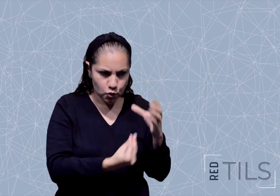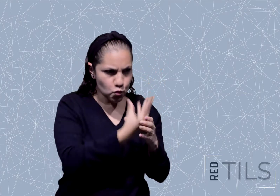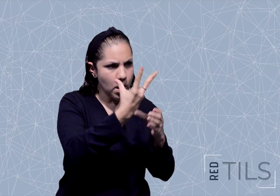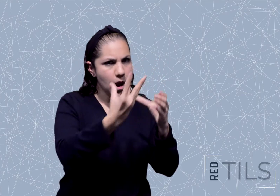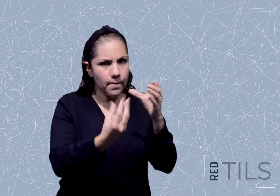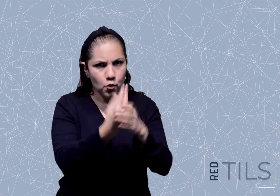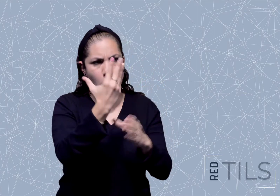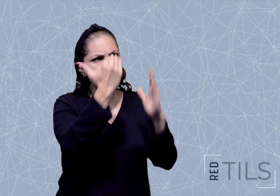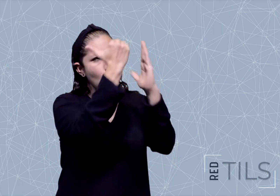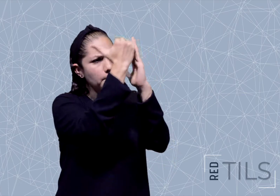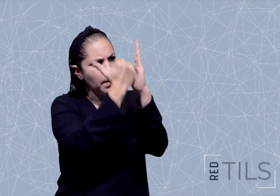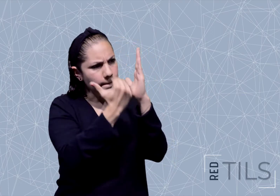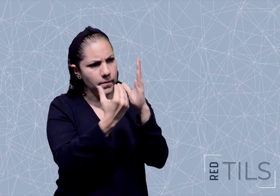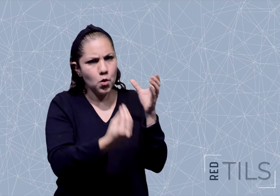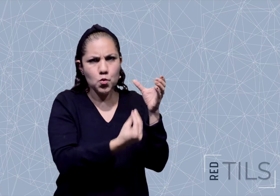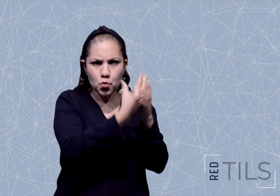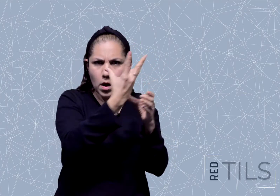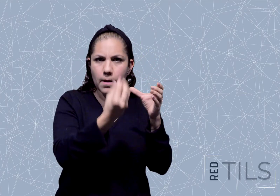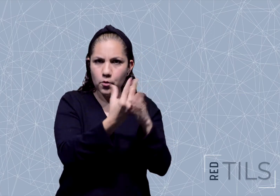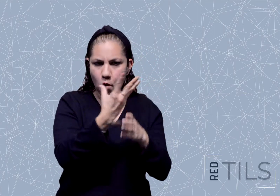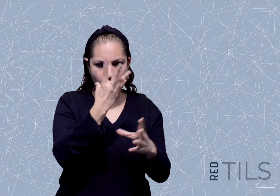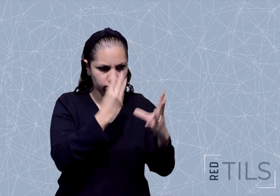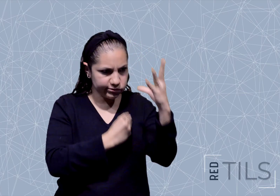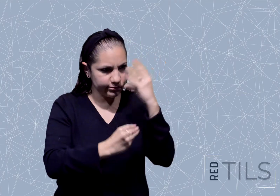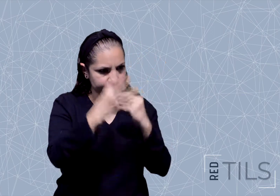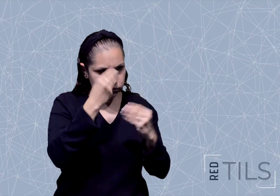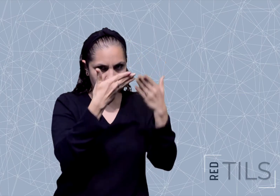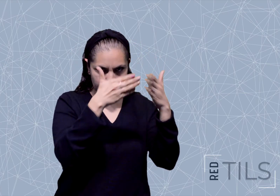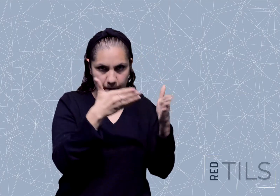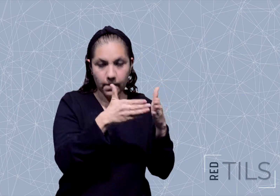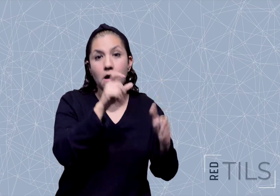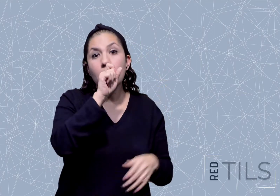se apeguen a estos estándares profesionales.